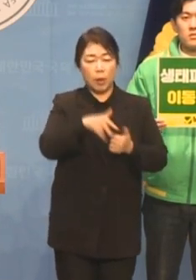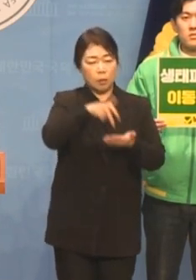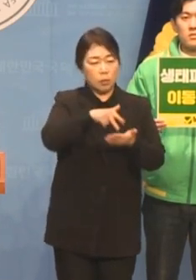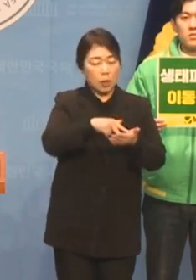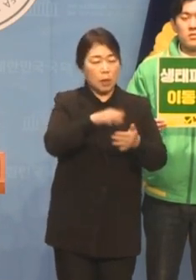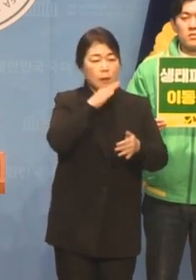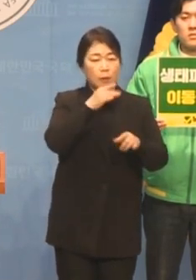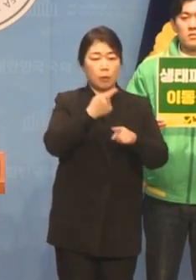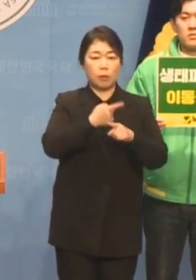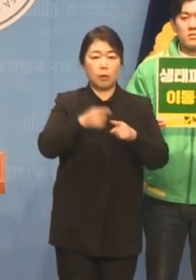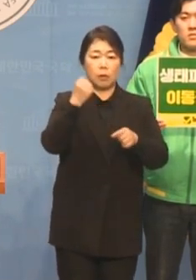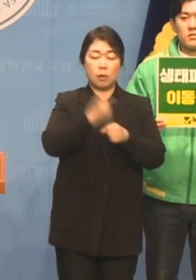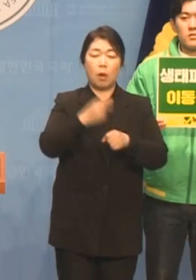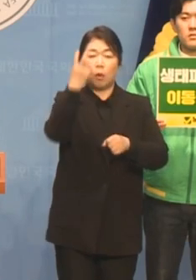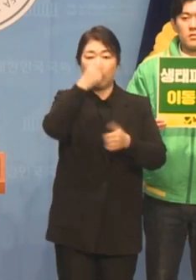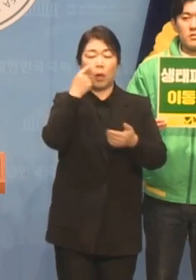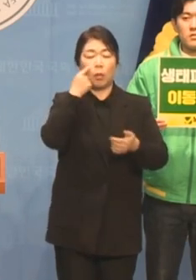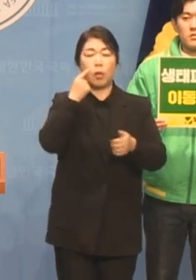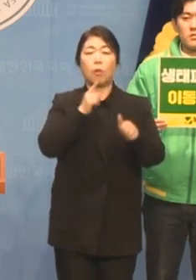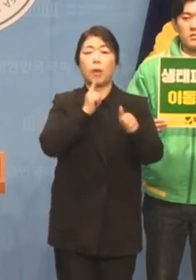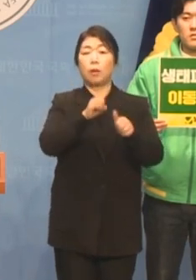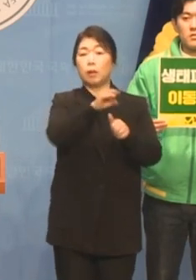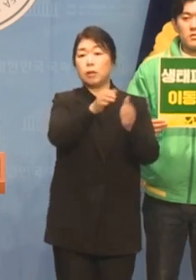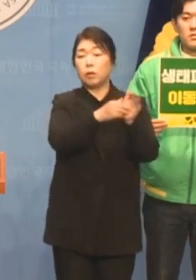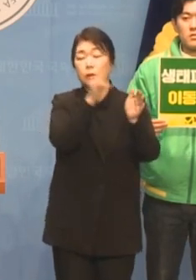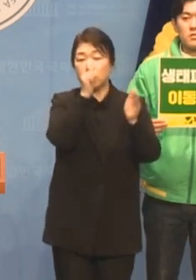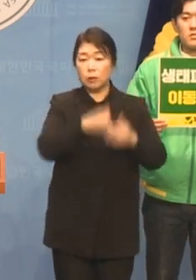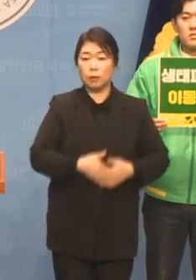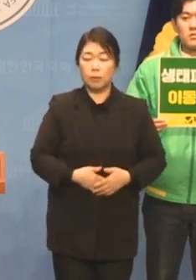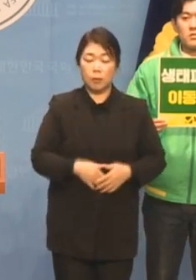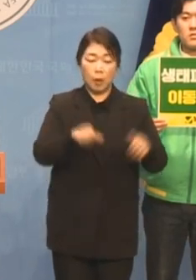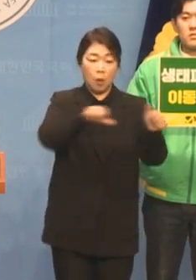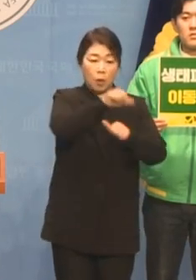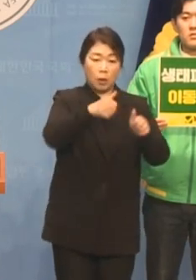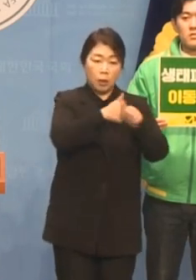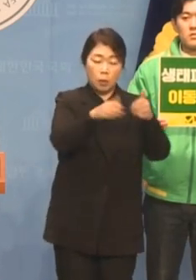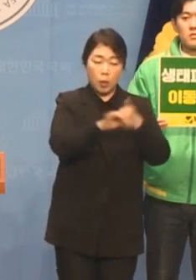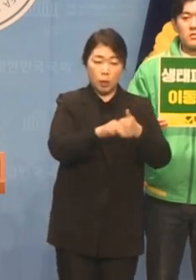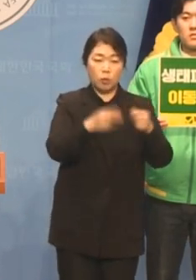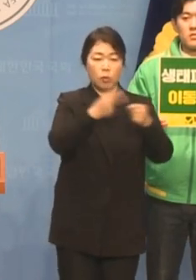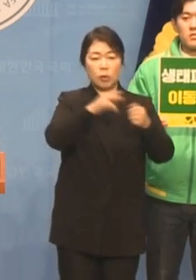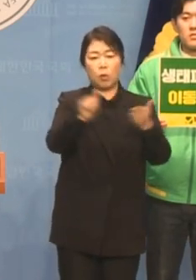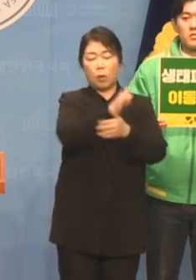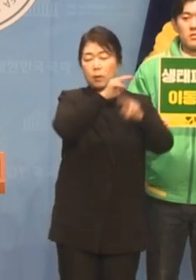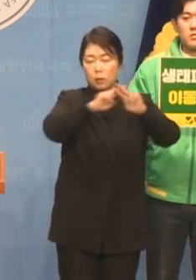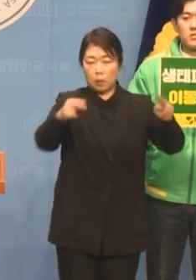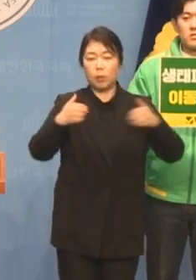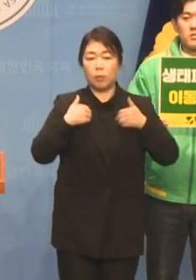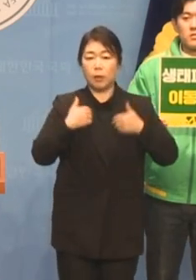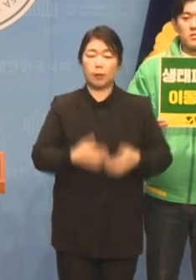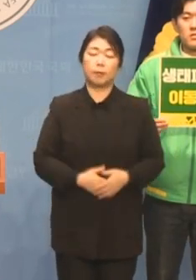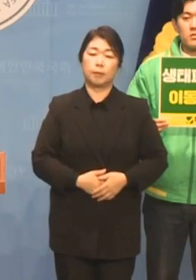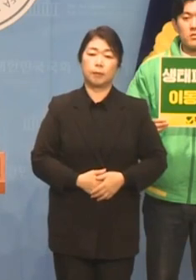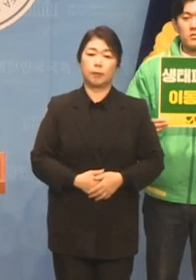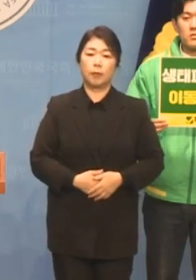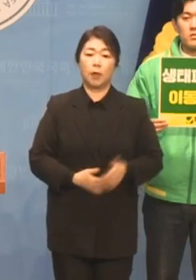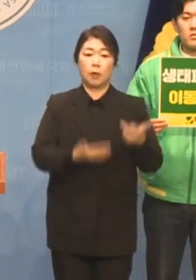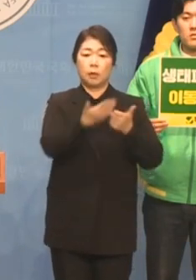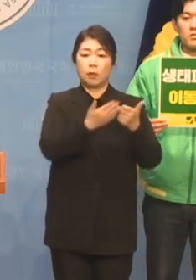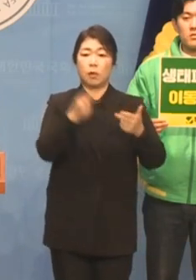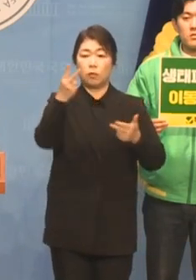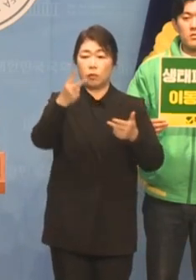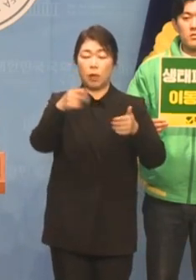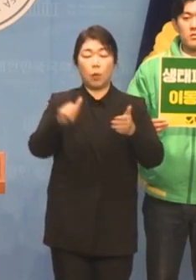검토하라는 의견을 낸 바 있습니다 환경적으로 제주 제제 2공항 철회되어야 합니다 평화의섬 제주에 두 개의